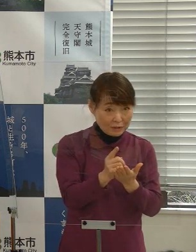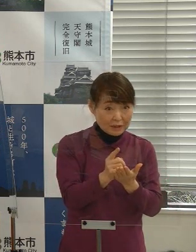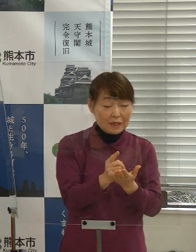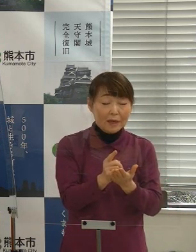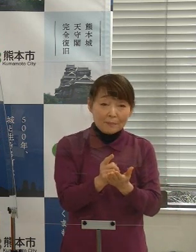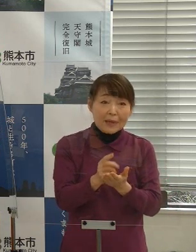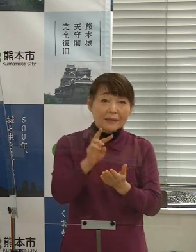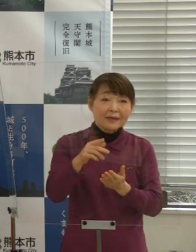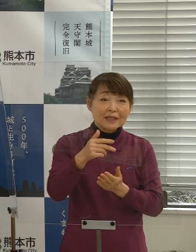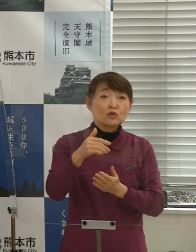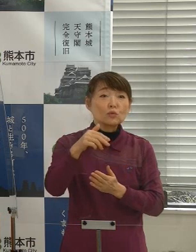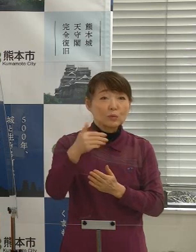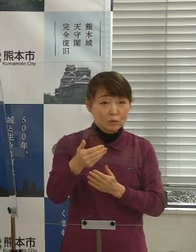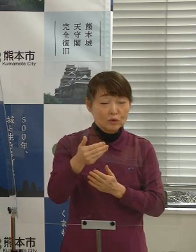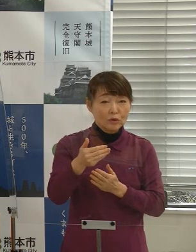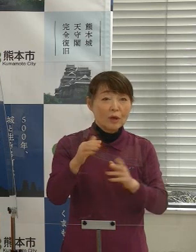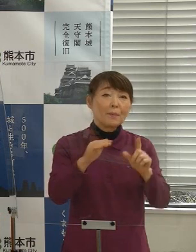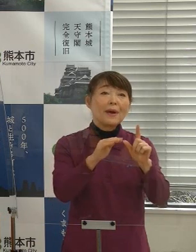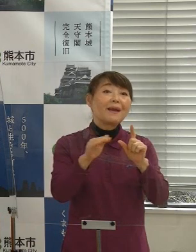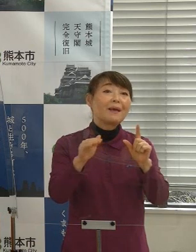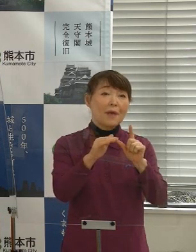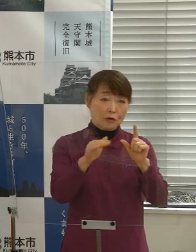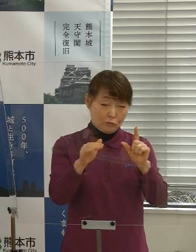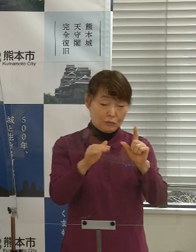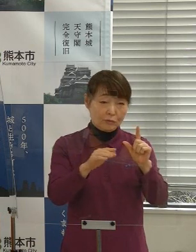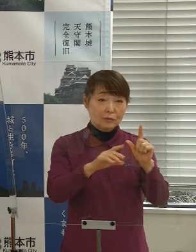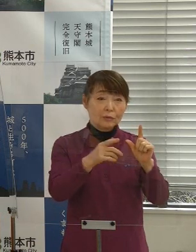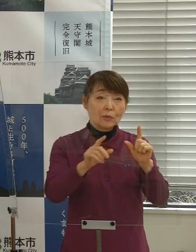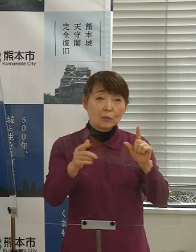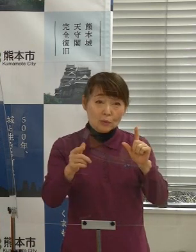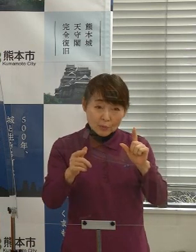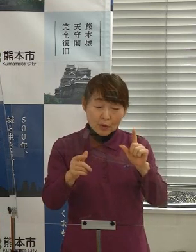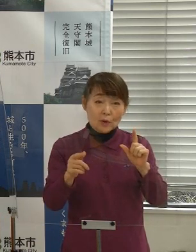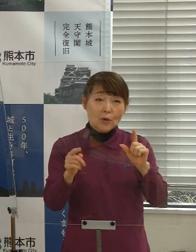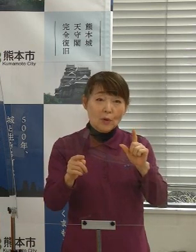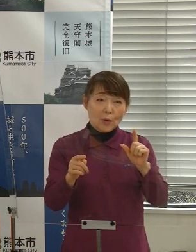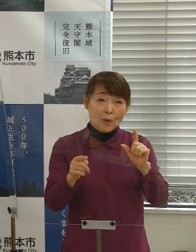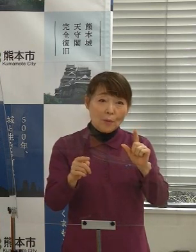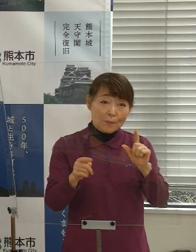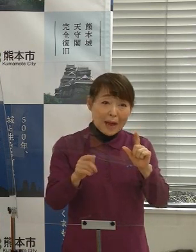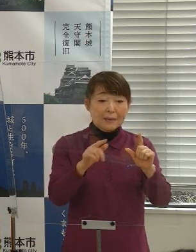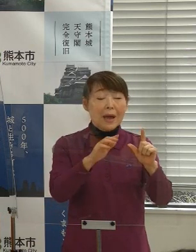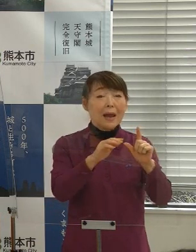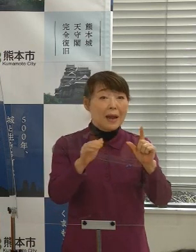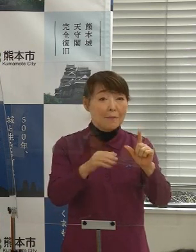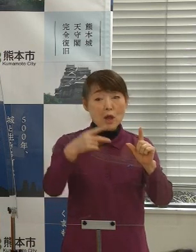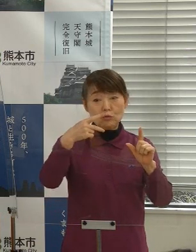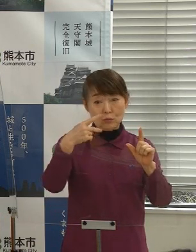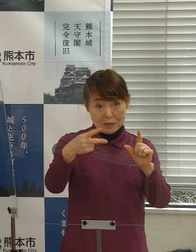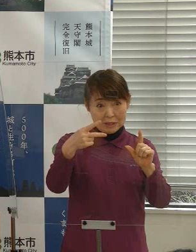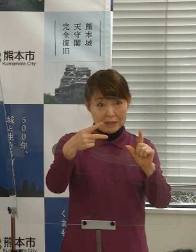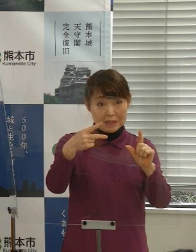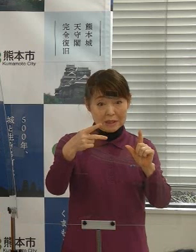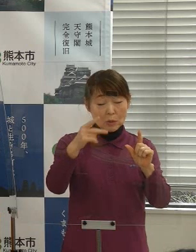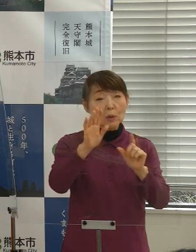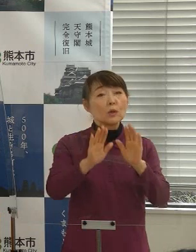ル等もですね、まあ、今設定をして今レベル2ということになっておりますけれども、こういったこと